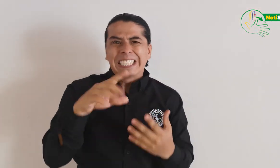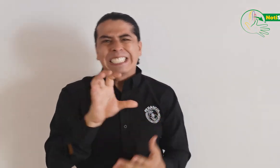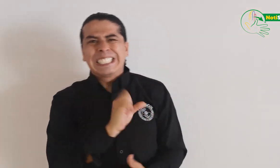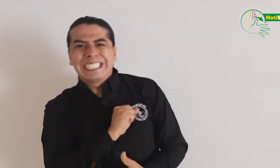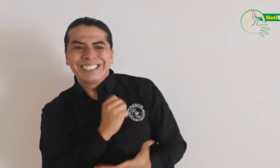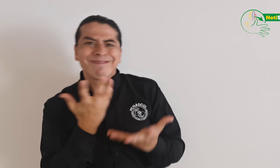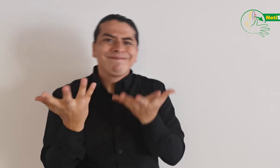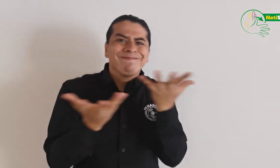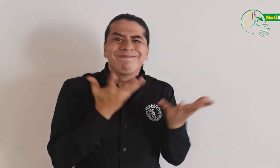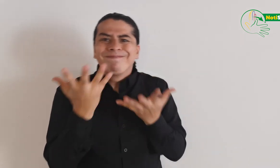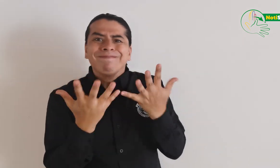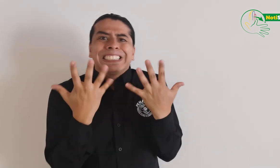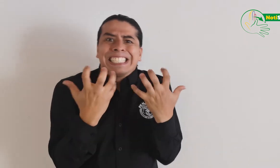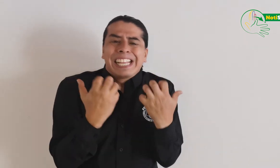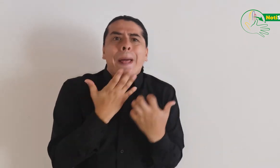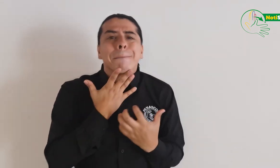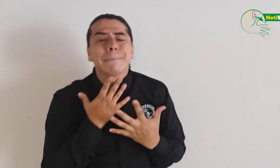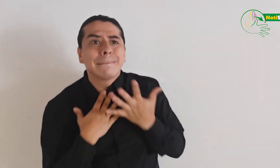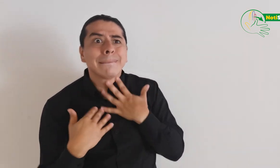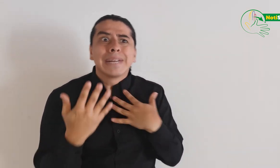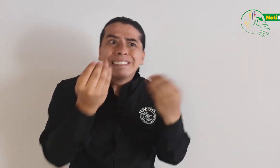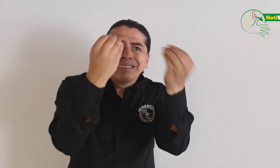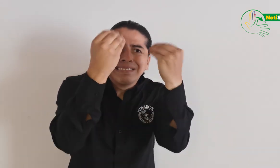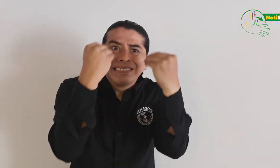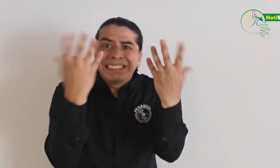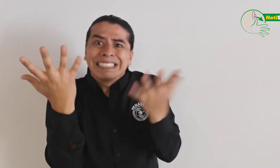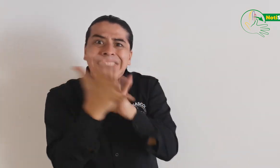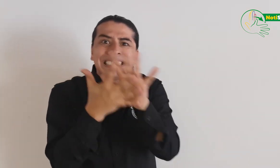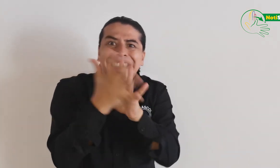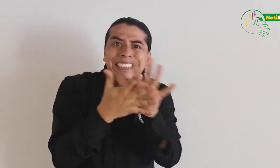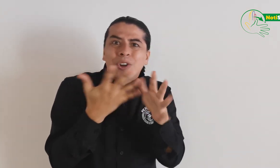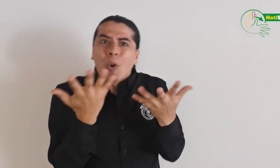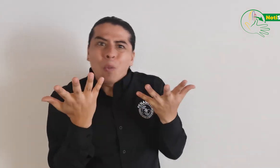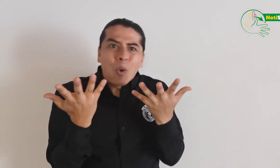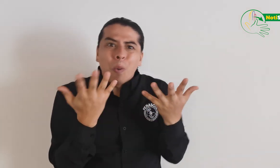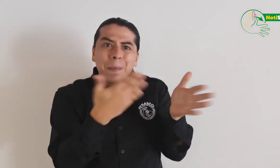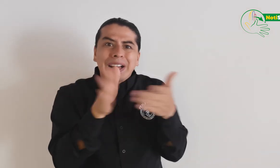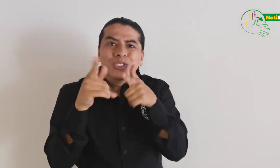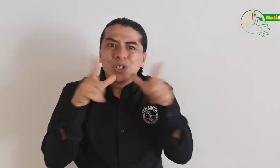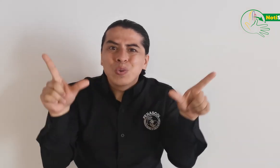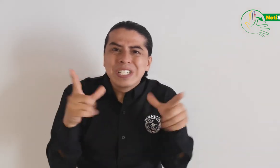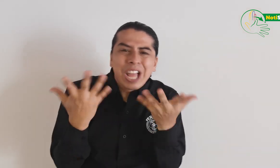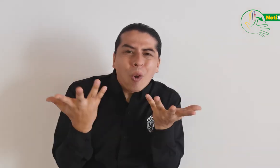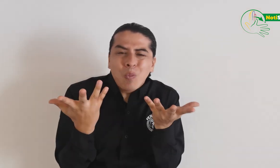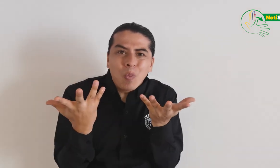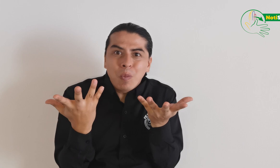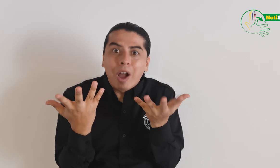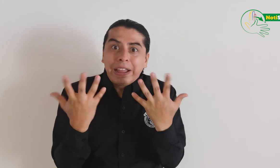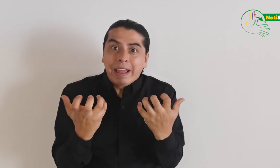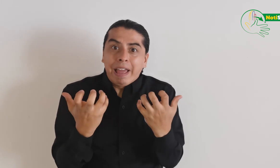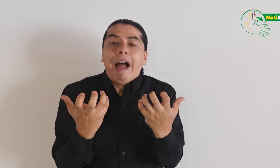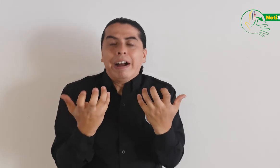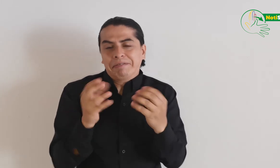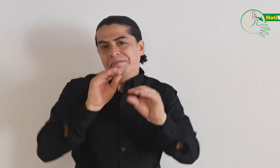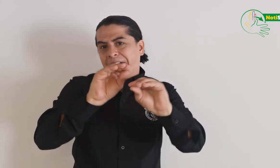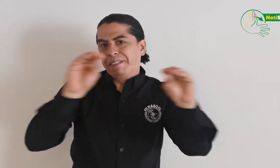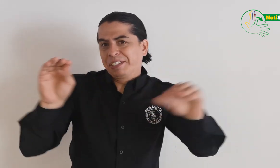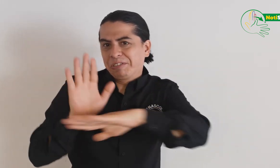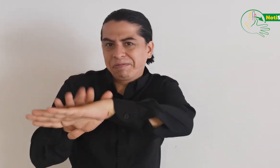Bueno, algunos dirán, pero qué lástima, yo quisiera haber participado en este proyecto de planeación lingüística. ¿Será